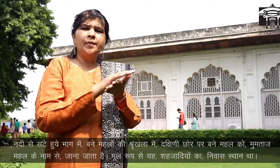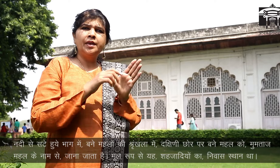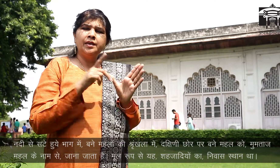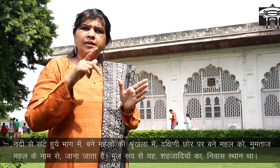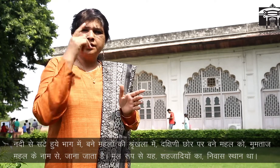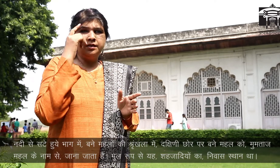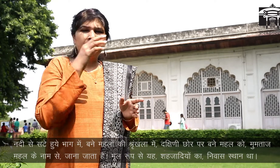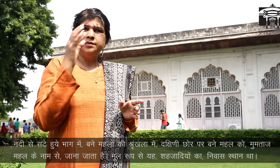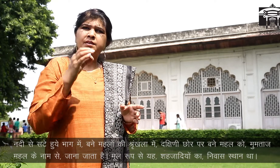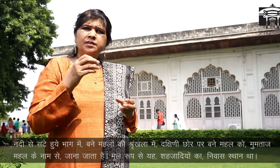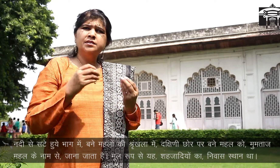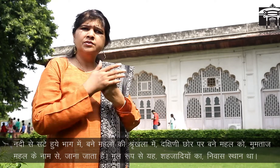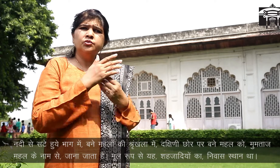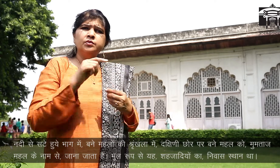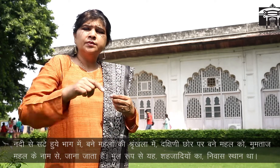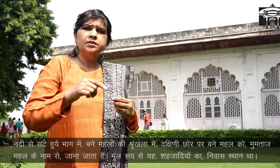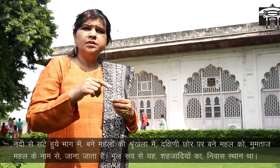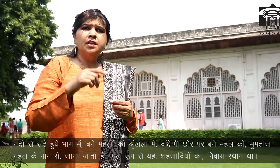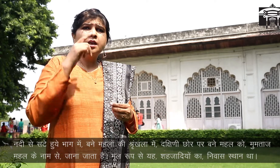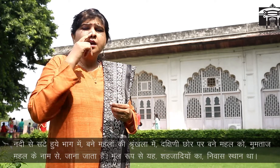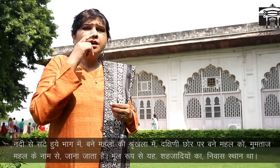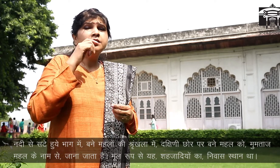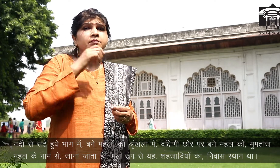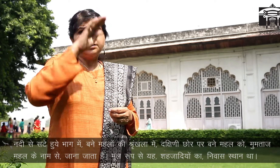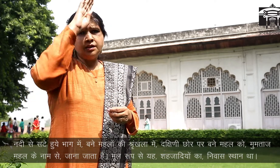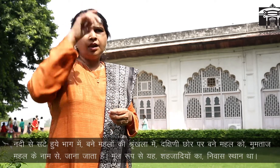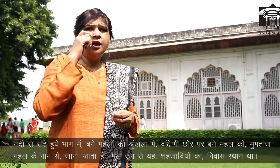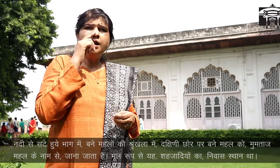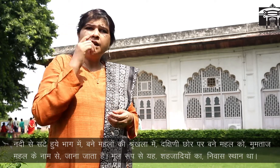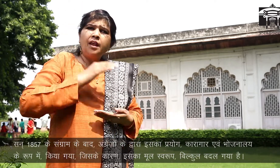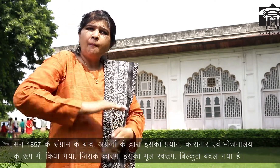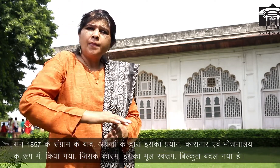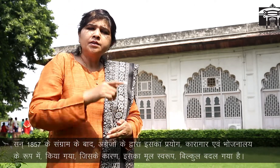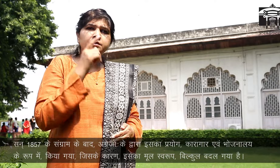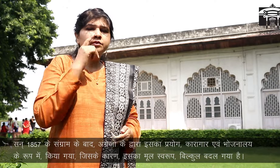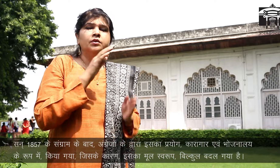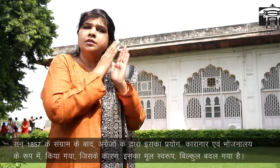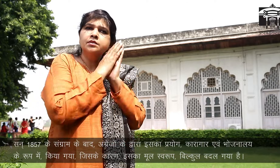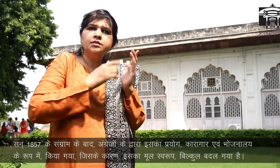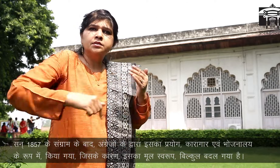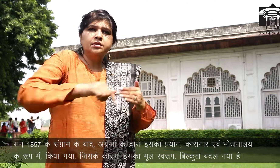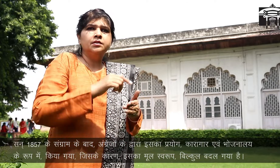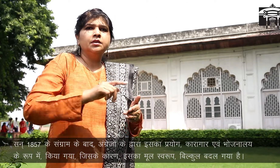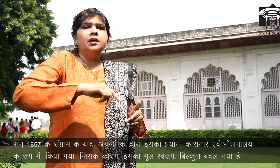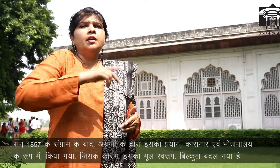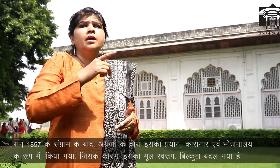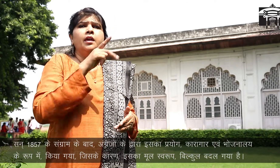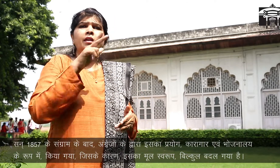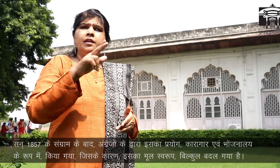मूल रूप से यह शहजादियों के निवास का स्थान था। सन 1857 के संग्राम के बाद